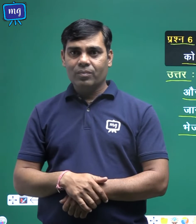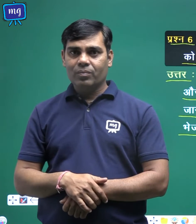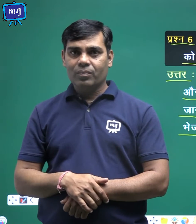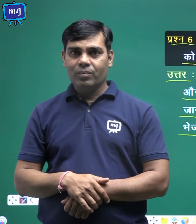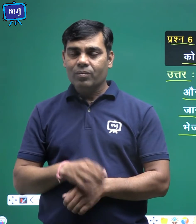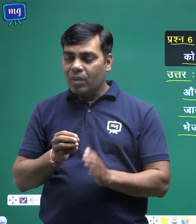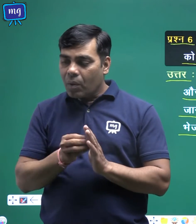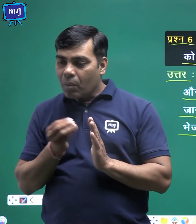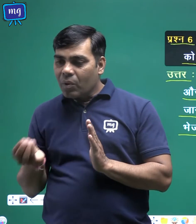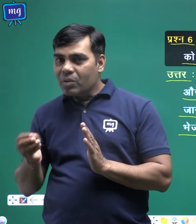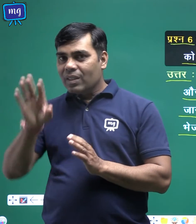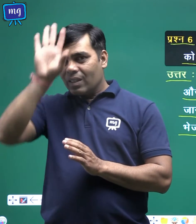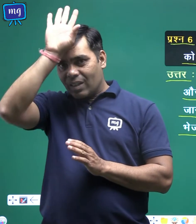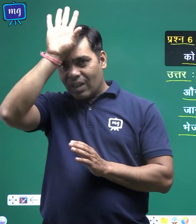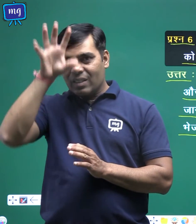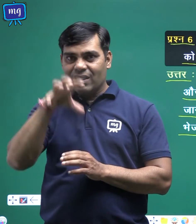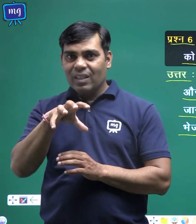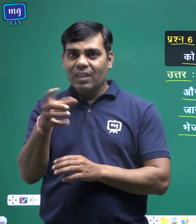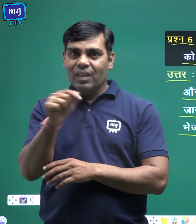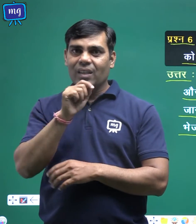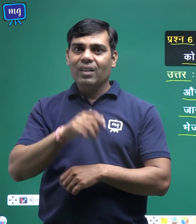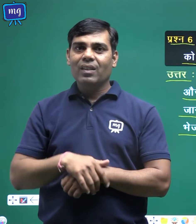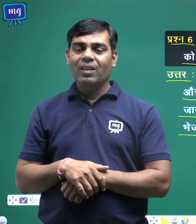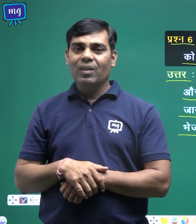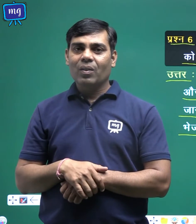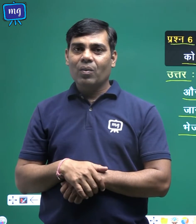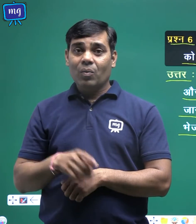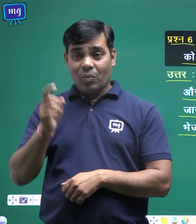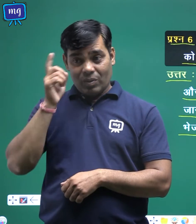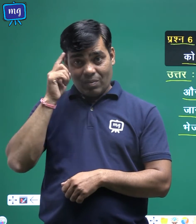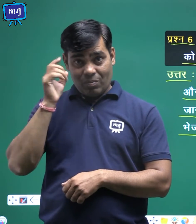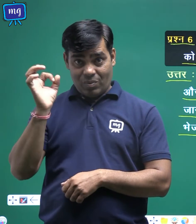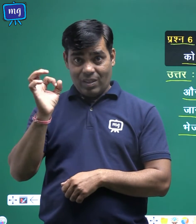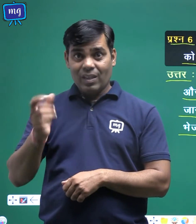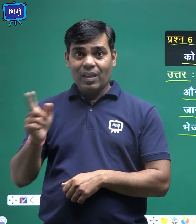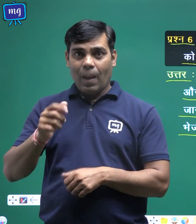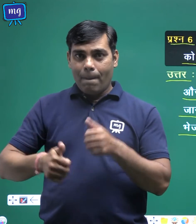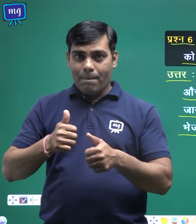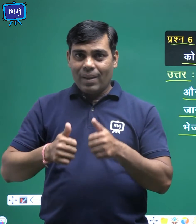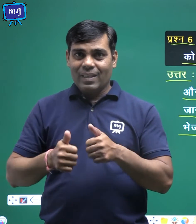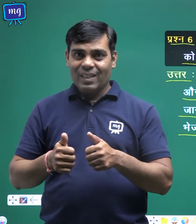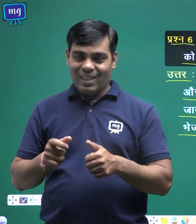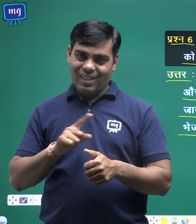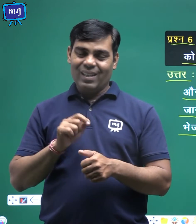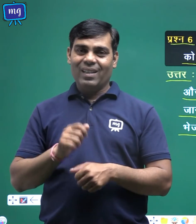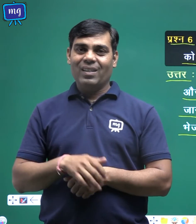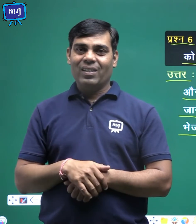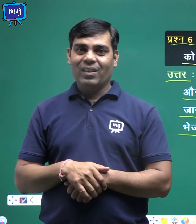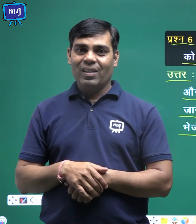पड़ोसी राज्य की बुद्धि की परीक्षा ले रहा है,